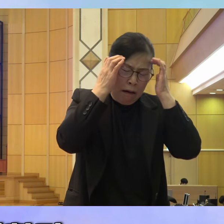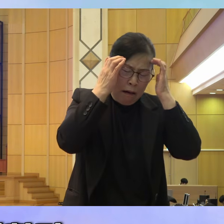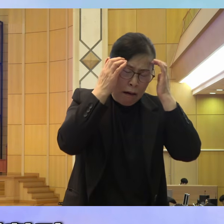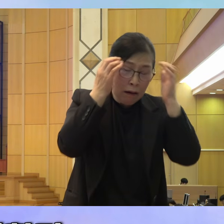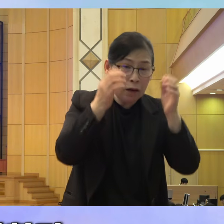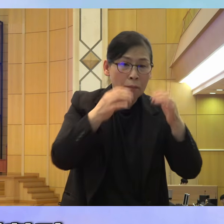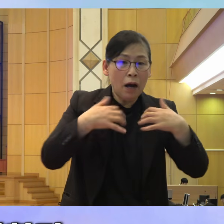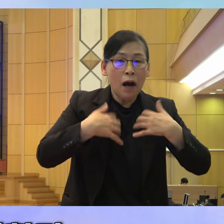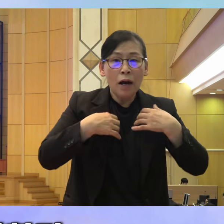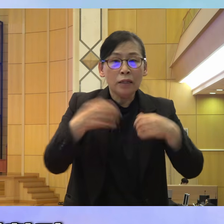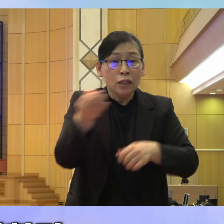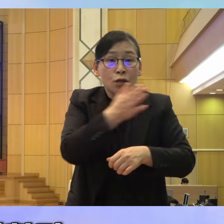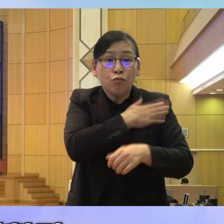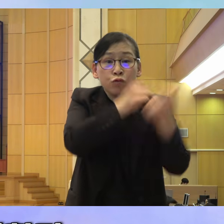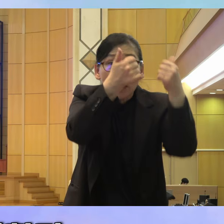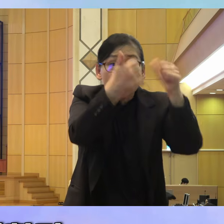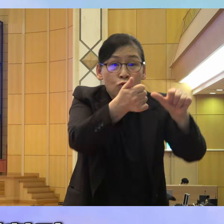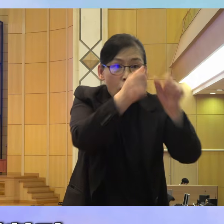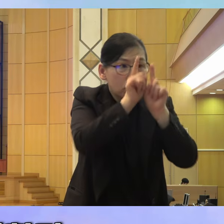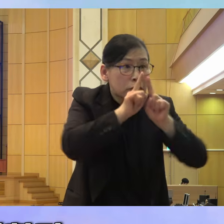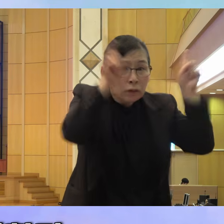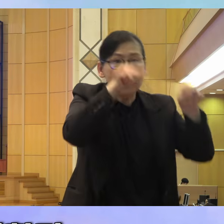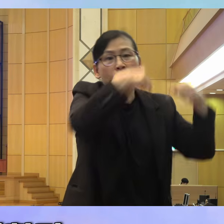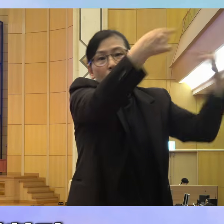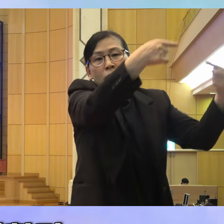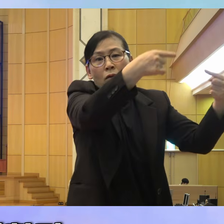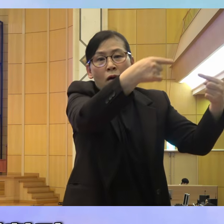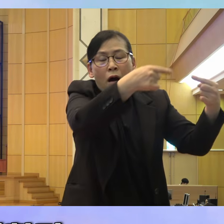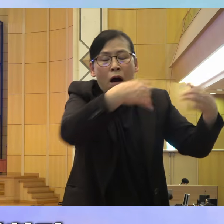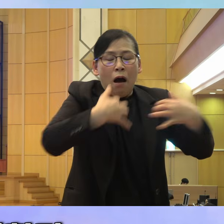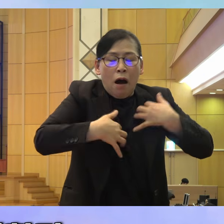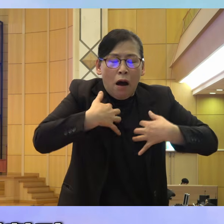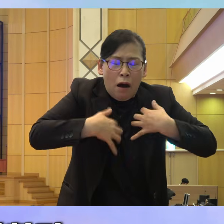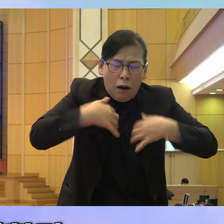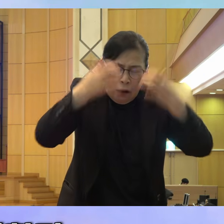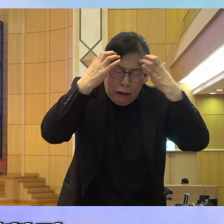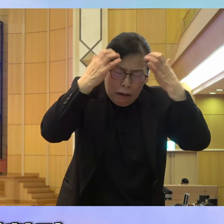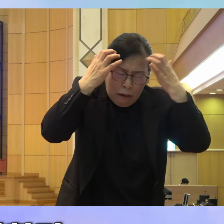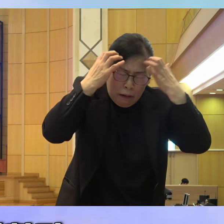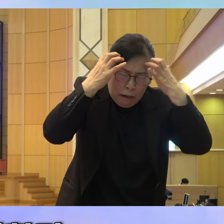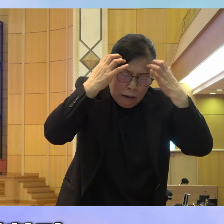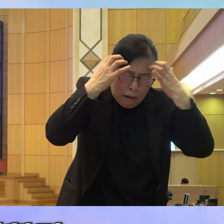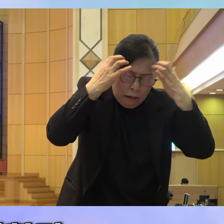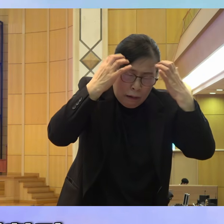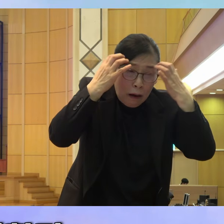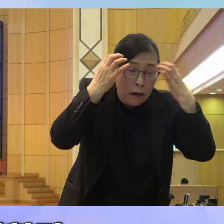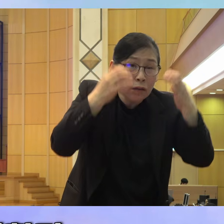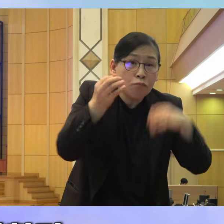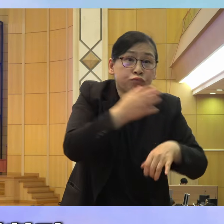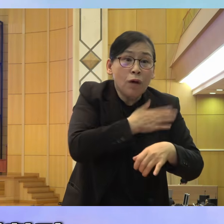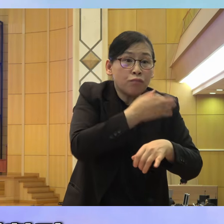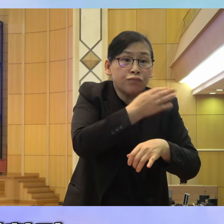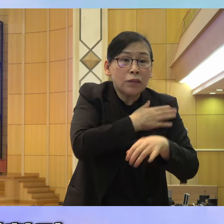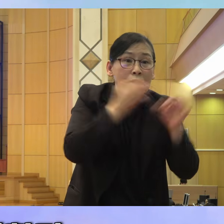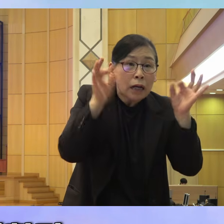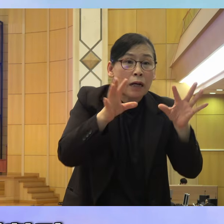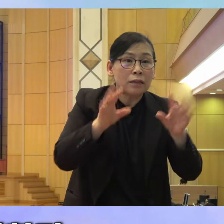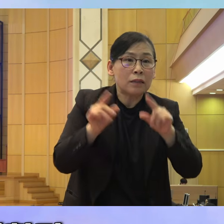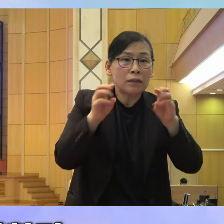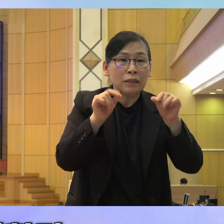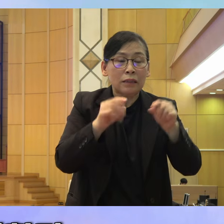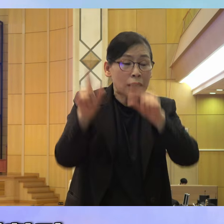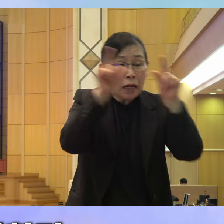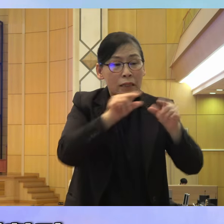음부에서 고통 중에 그랬잖아. 나사로는 낙원에 가 있지만 이 부자는 잠시 사는 이